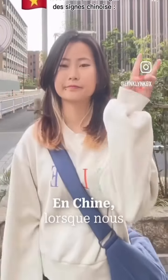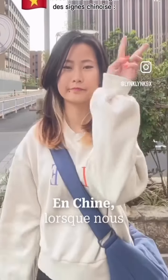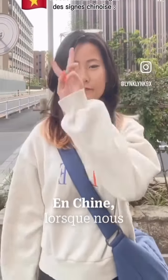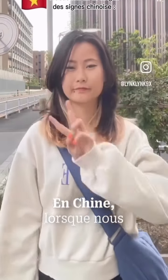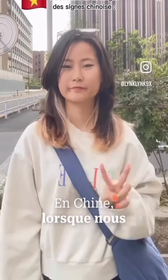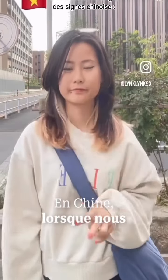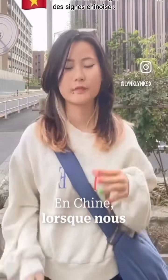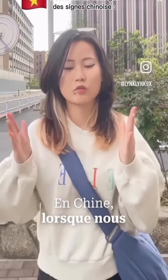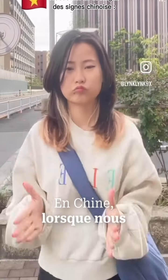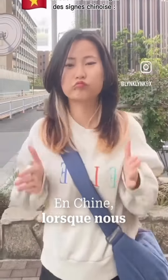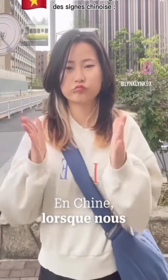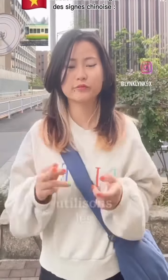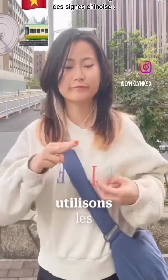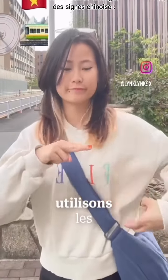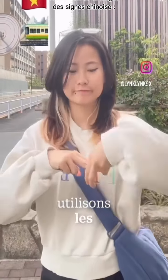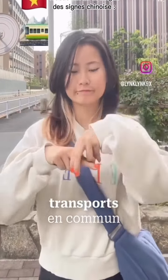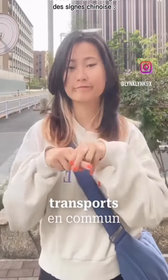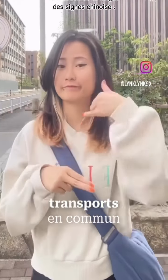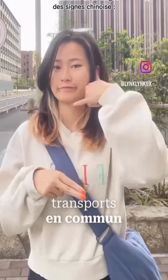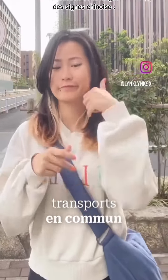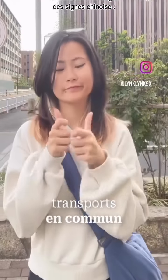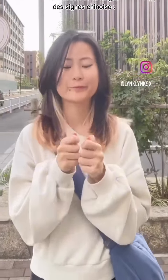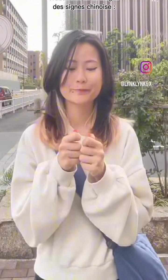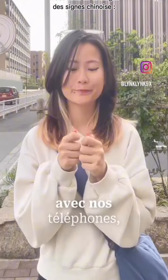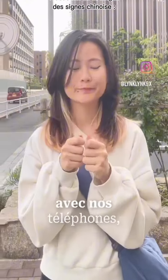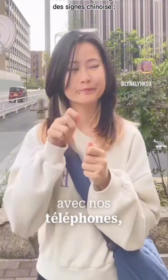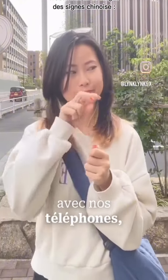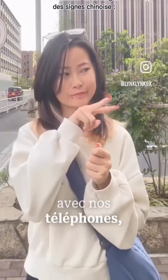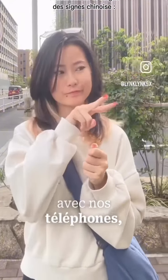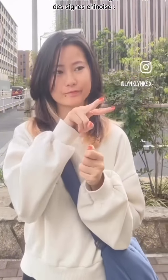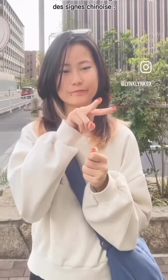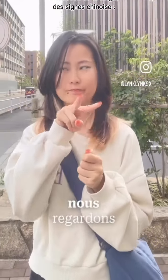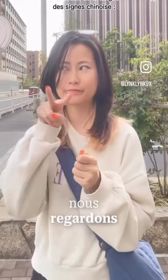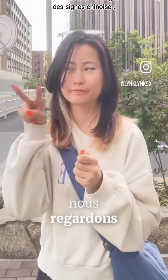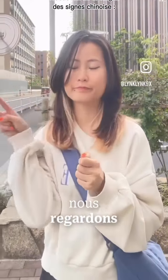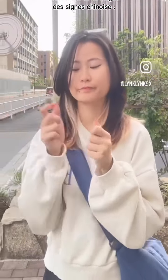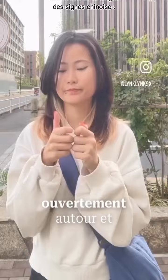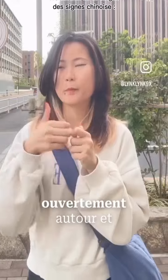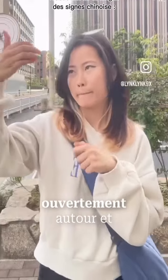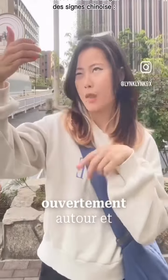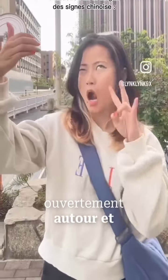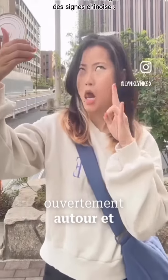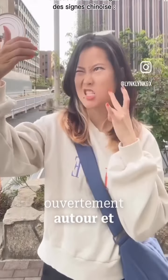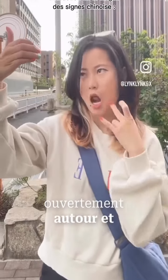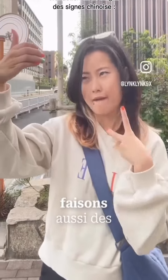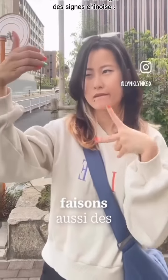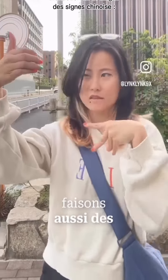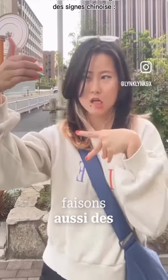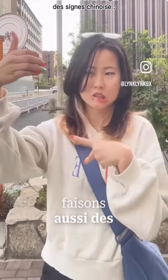En Chine, lorsque nous utilisons les transports en commun avec nos téléphones, nous regardons ouvertement autour et faisons aussi des